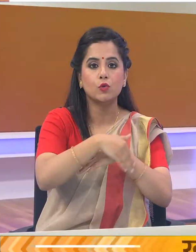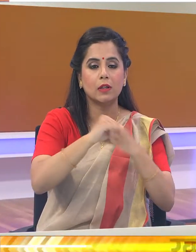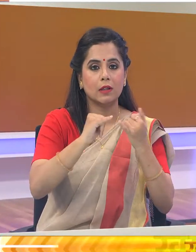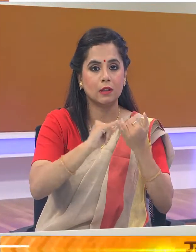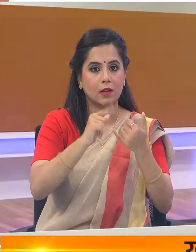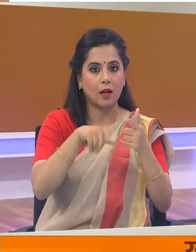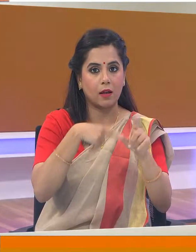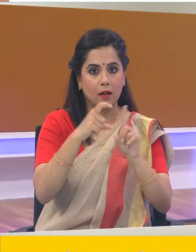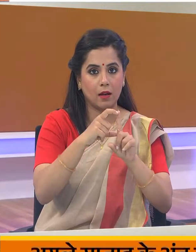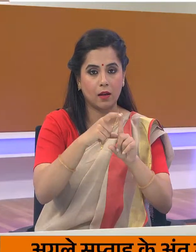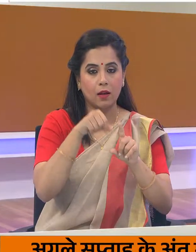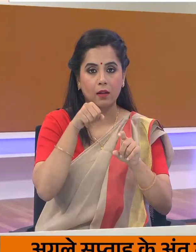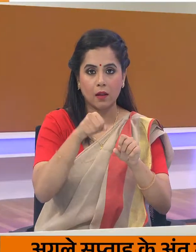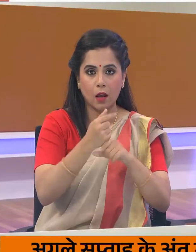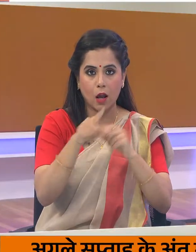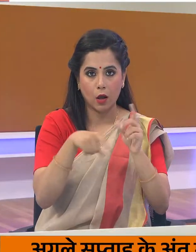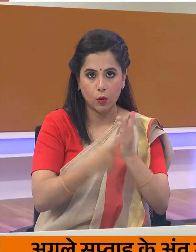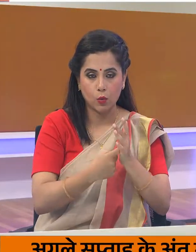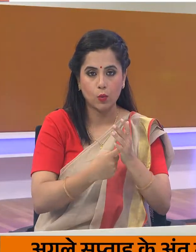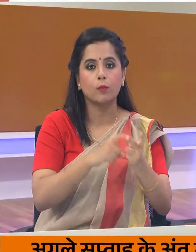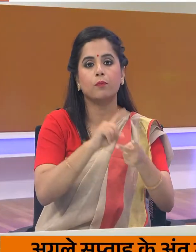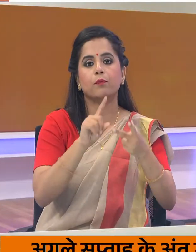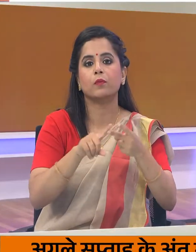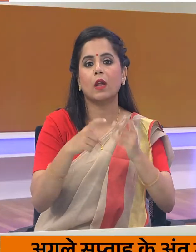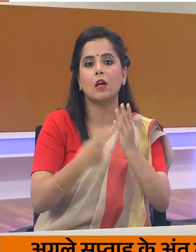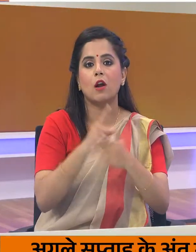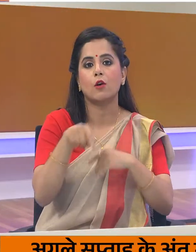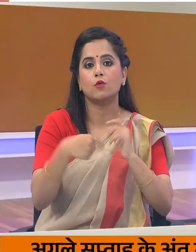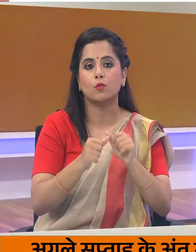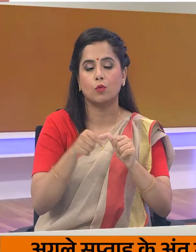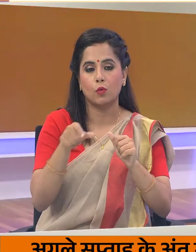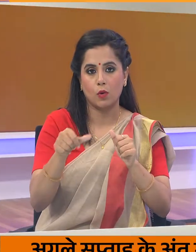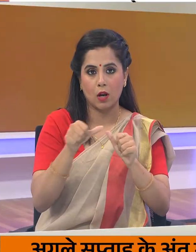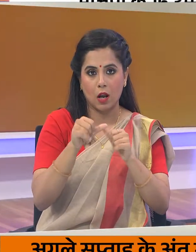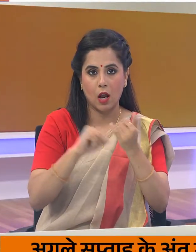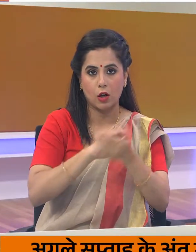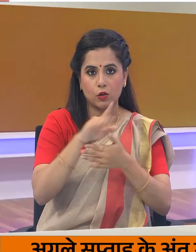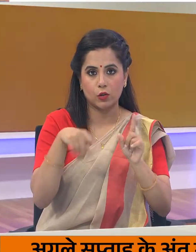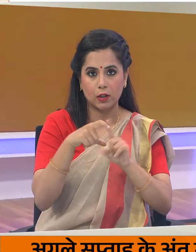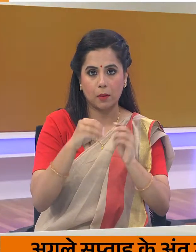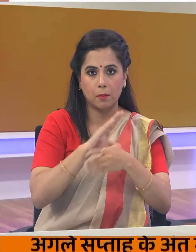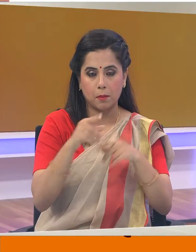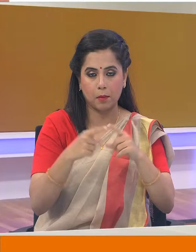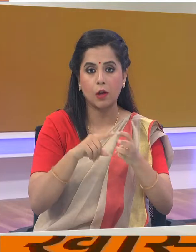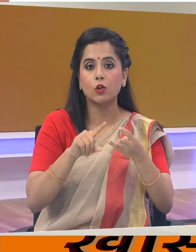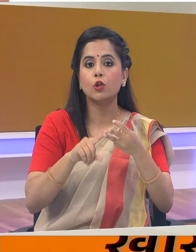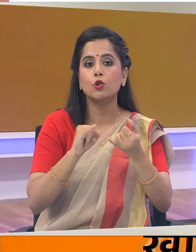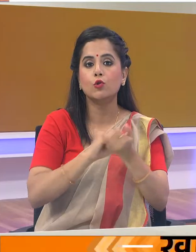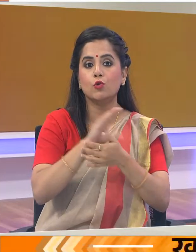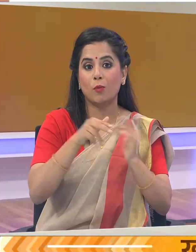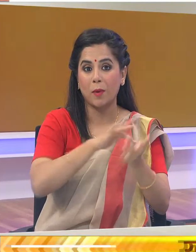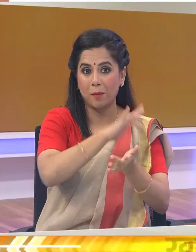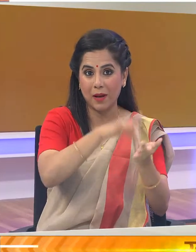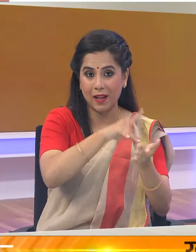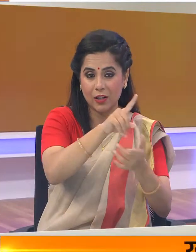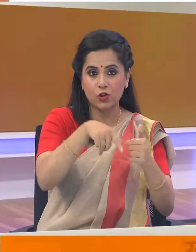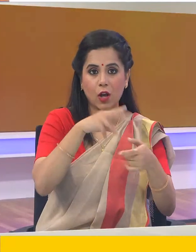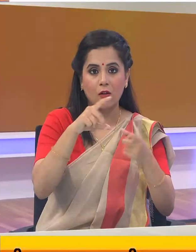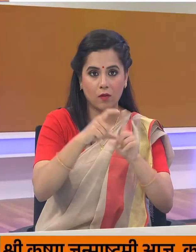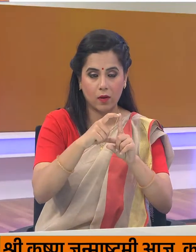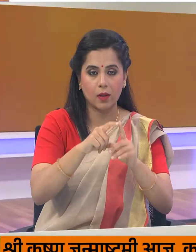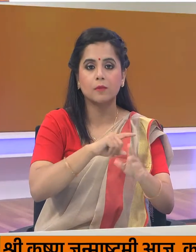सैयद शौकत गयूर अंद्राबी, राजोपोरा से अरशीद भट्ट, शोपियां से जावेद अहमद